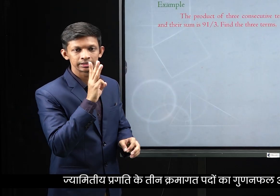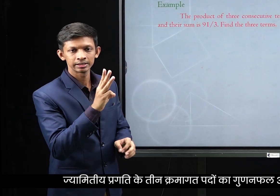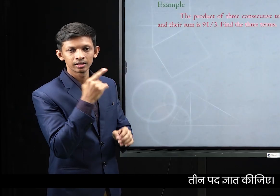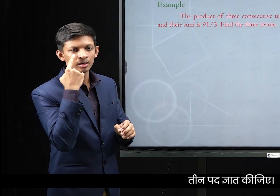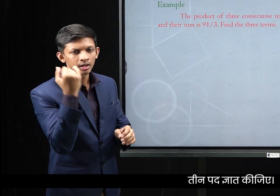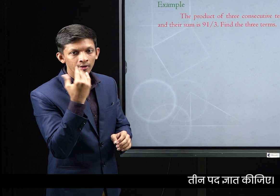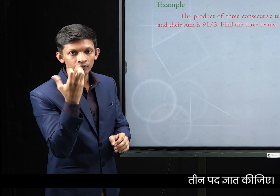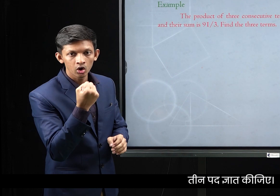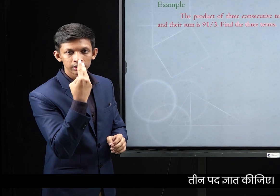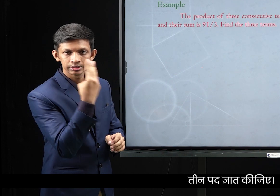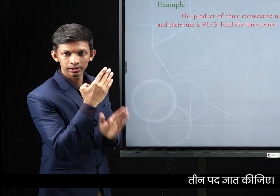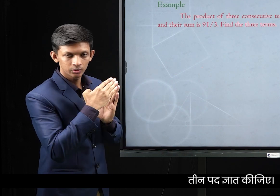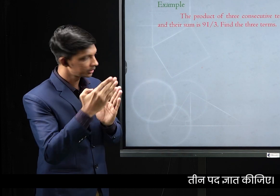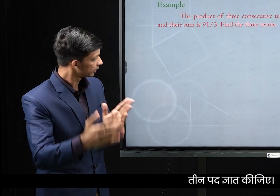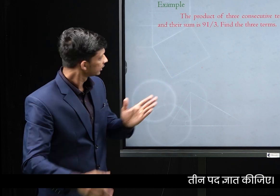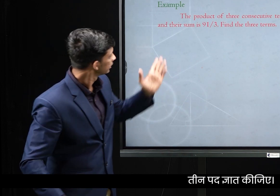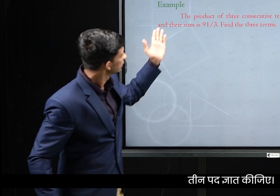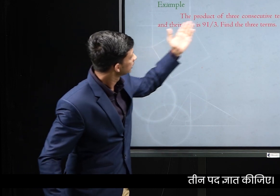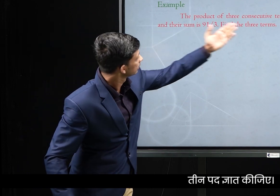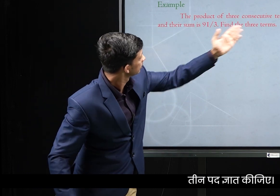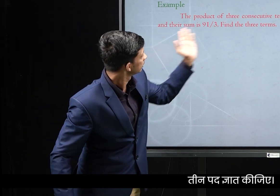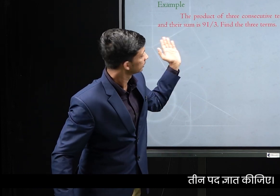है। 3 पद ज्ञात कीजिए।